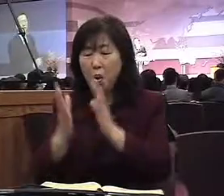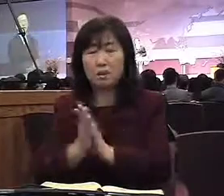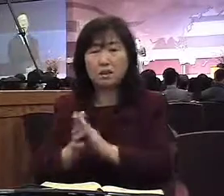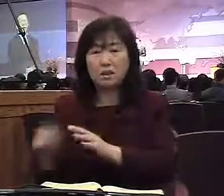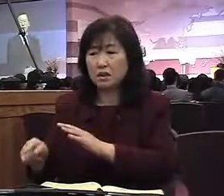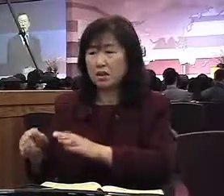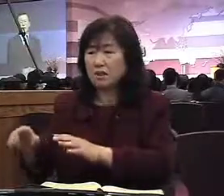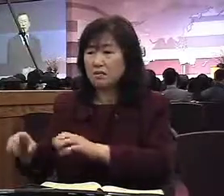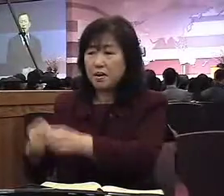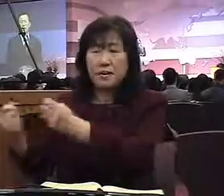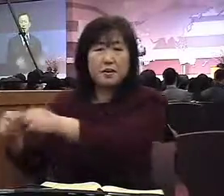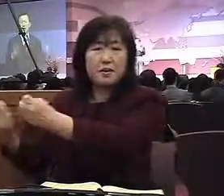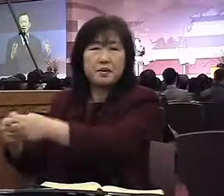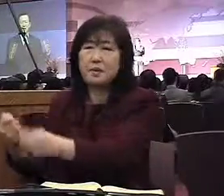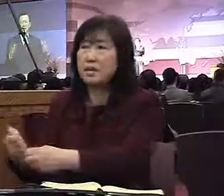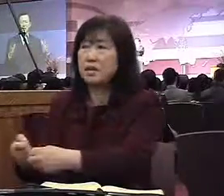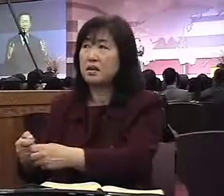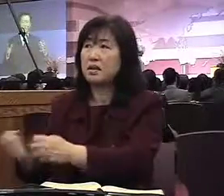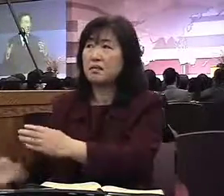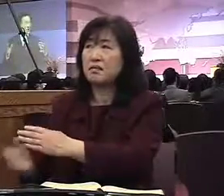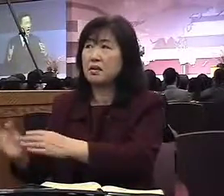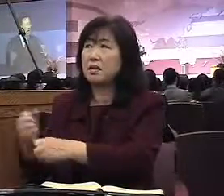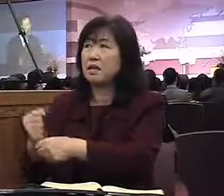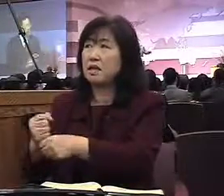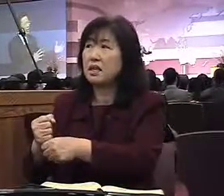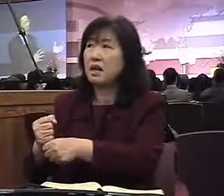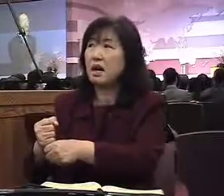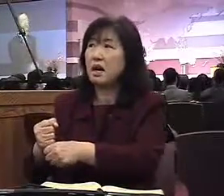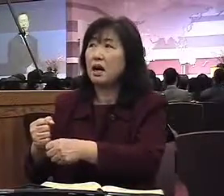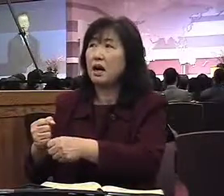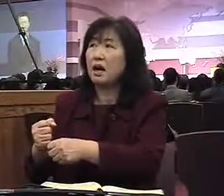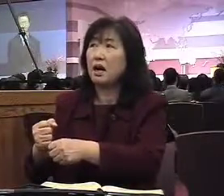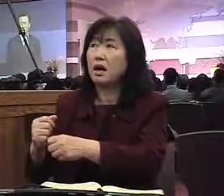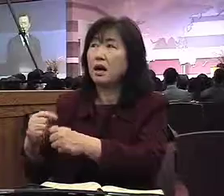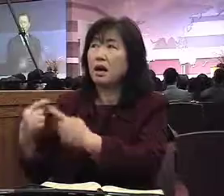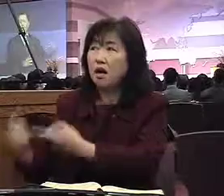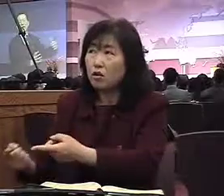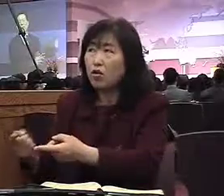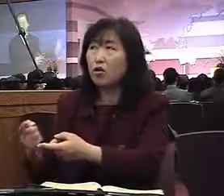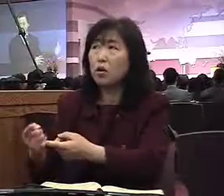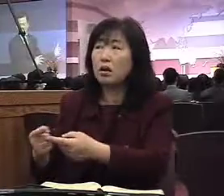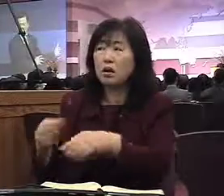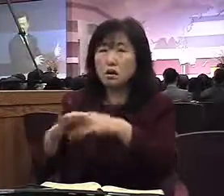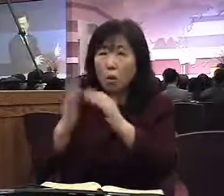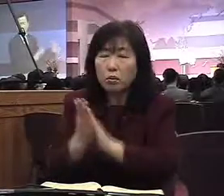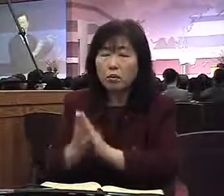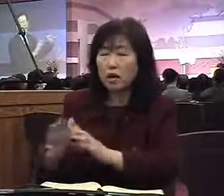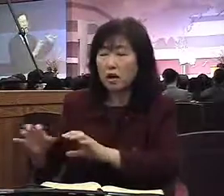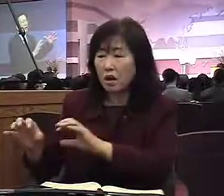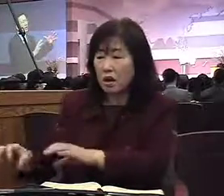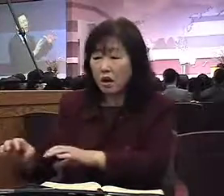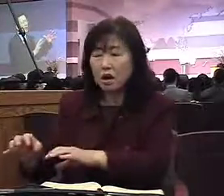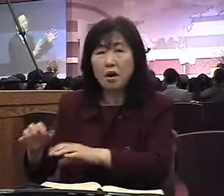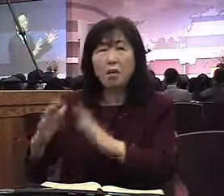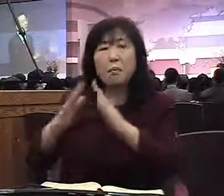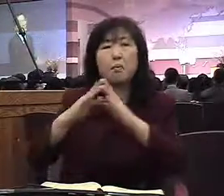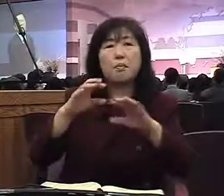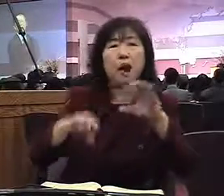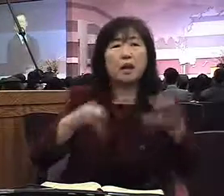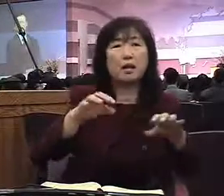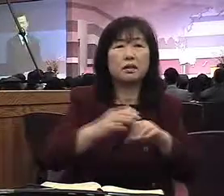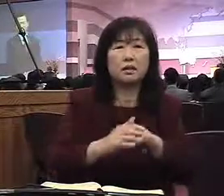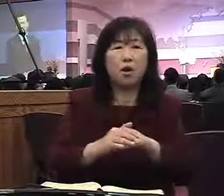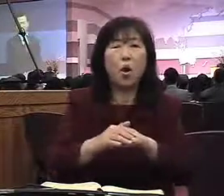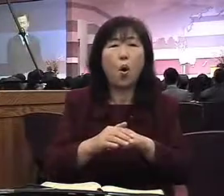다 망가뜨려 놓으면 거기에 해당 증서는 다 돌려주는 걸로 다 뺏어가는 걸로 그렇게 마을에서 회의에서